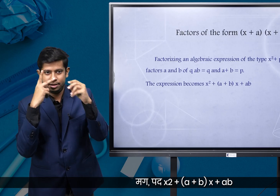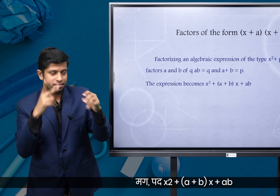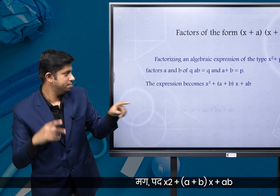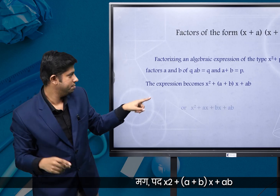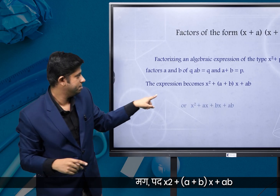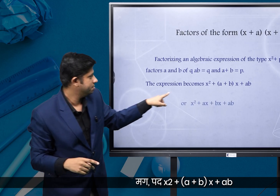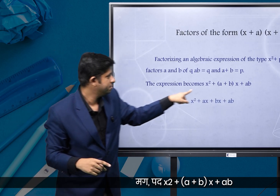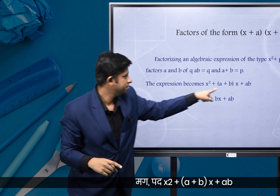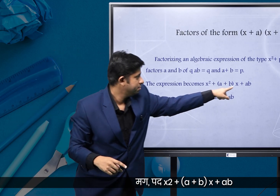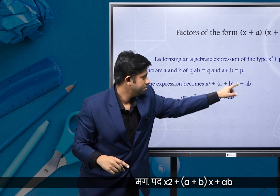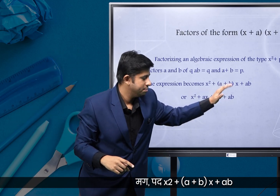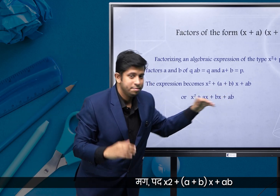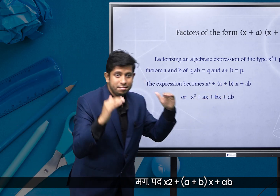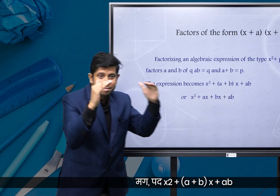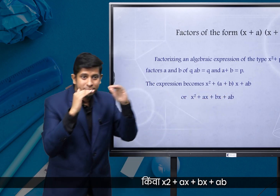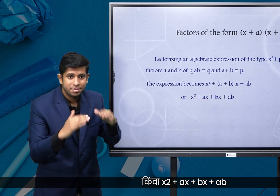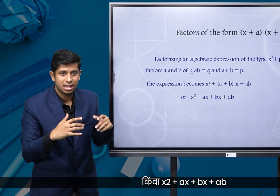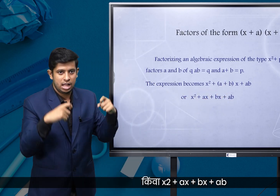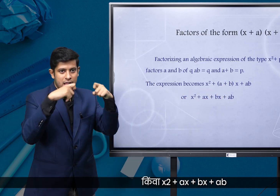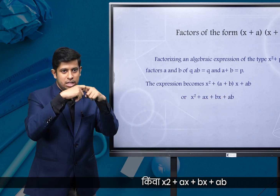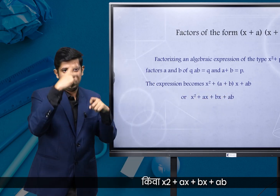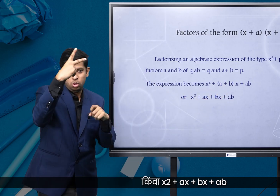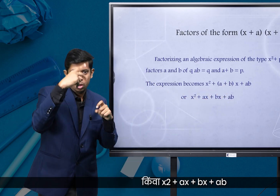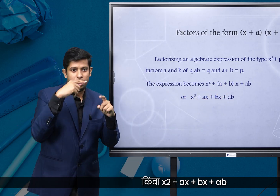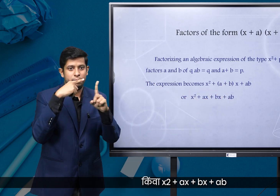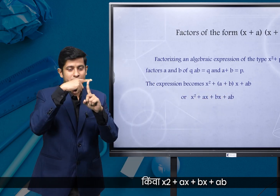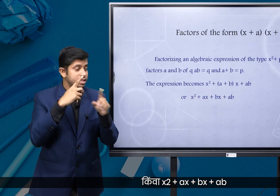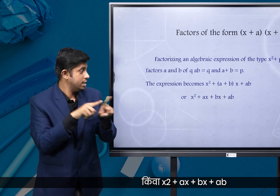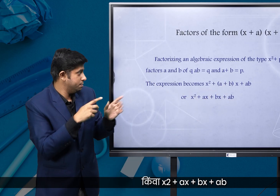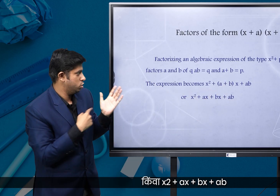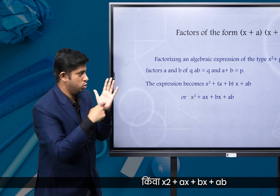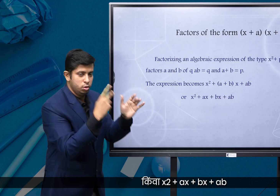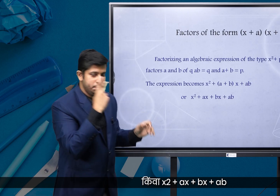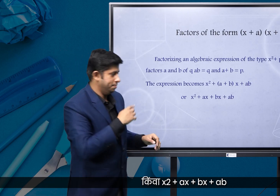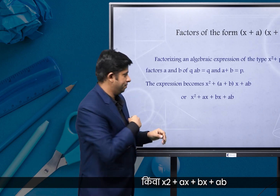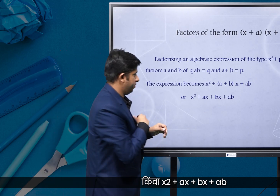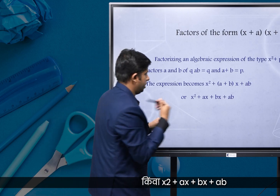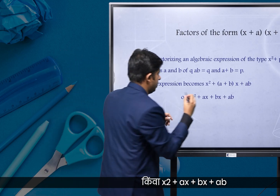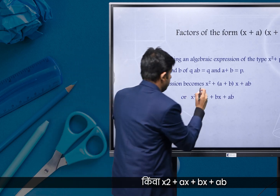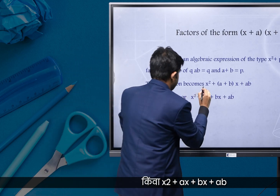अधिक ab किंवा x वर्ग अधिक ax अधिक bx अधिक